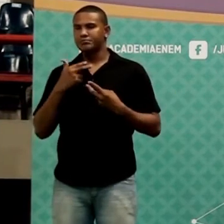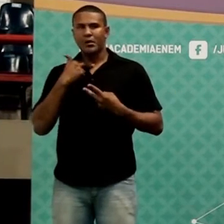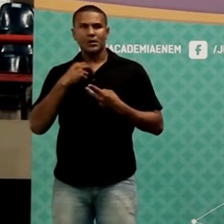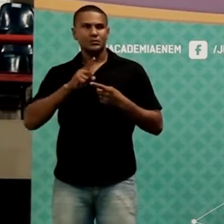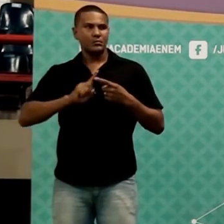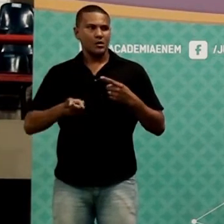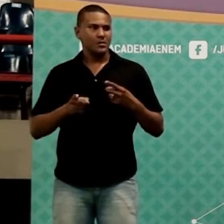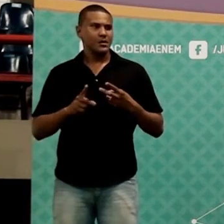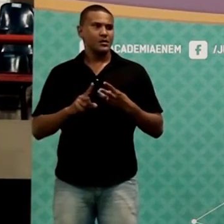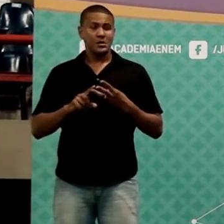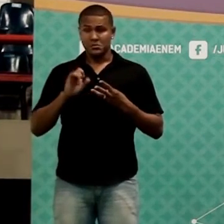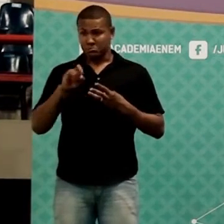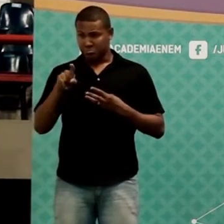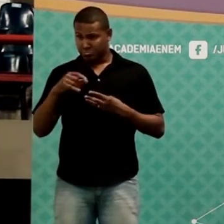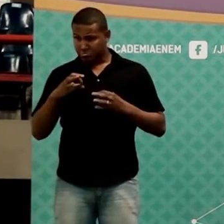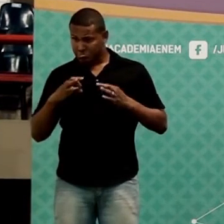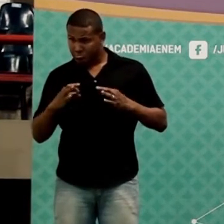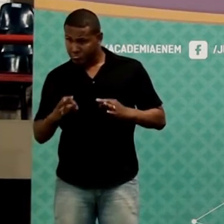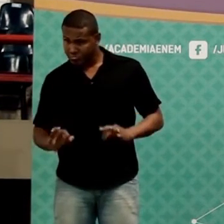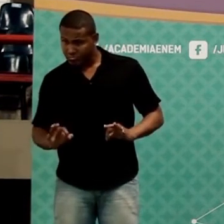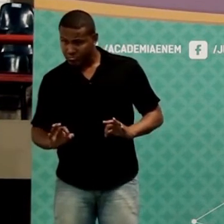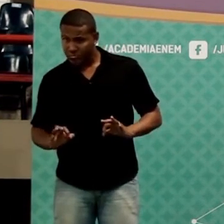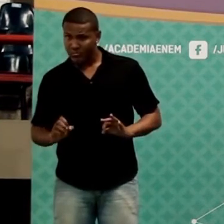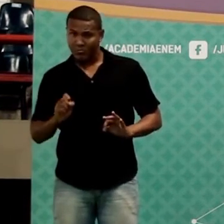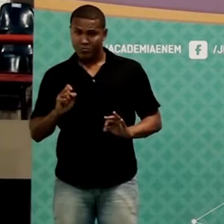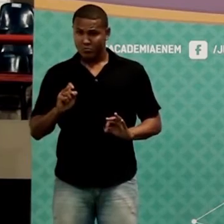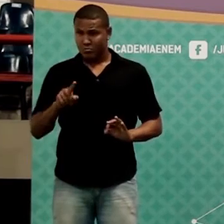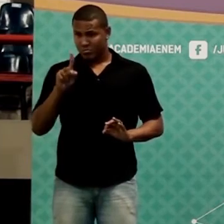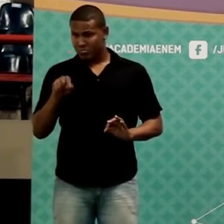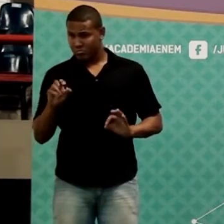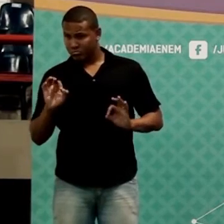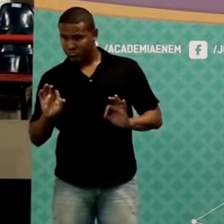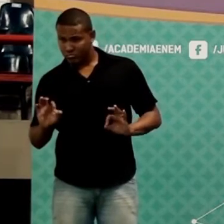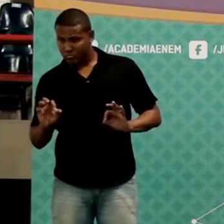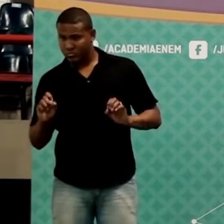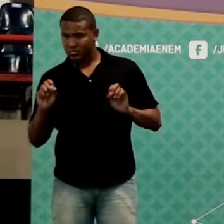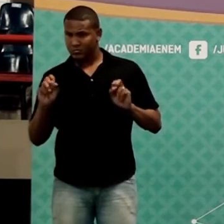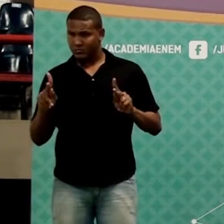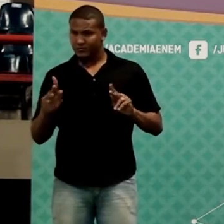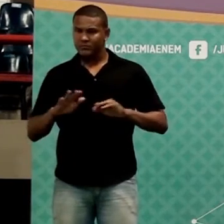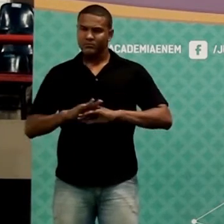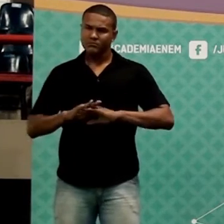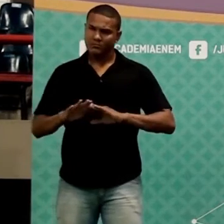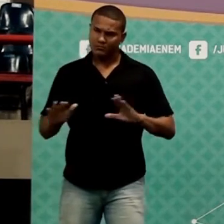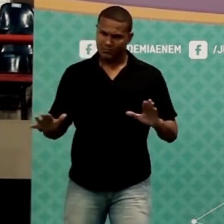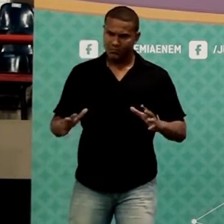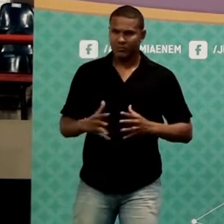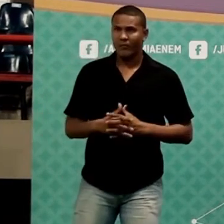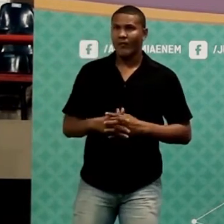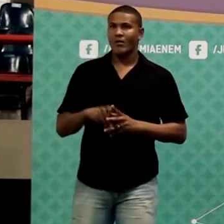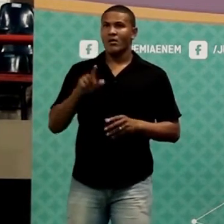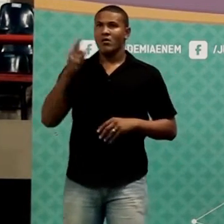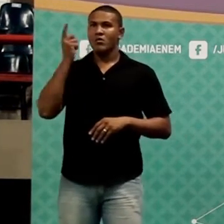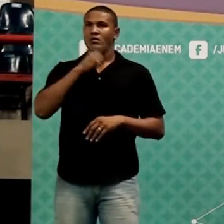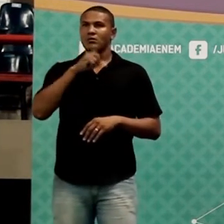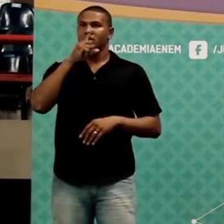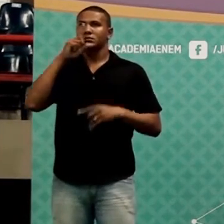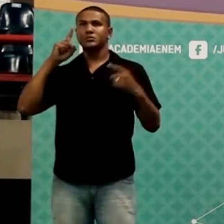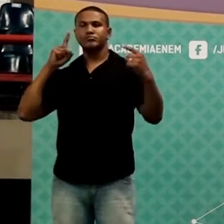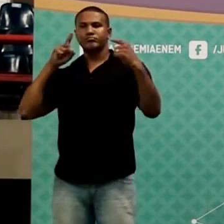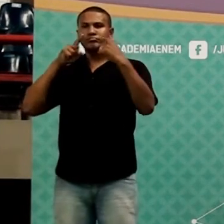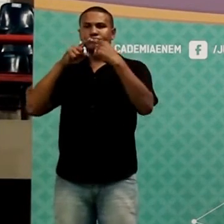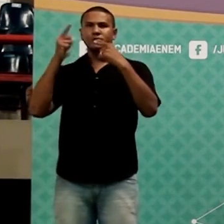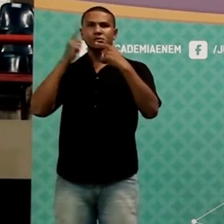você mantiver esses comportamentos moralistas e trabalhar, você se encaminha para a